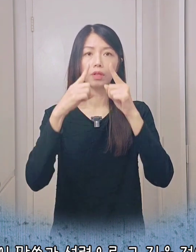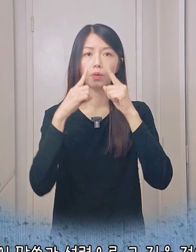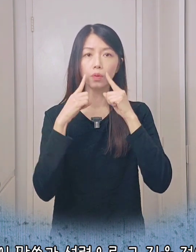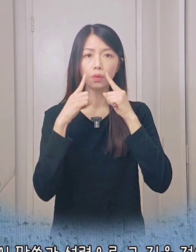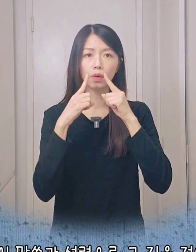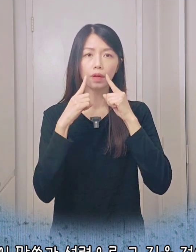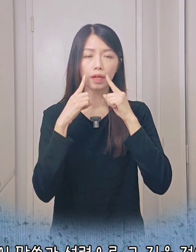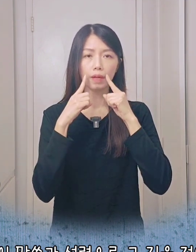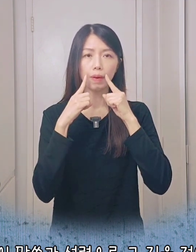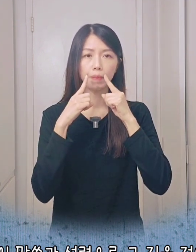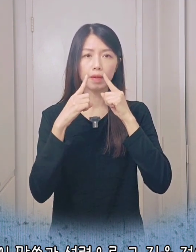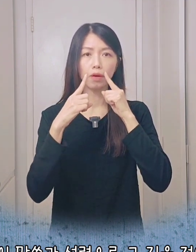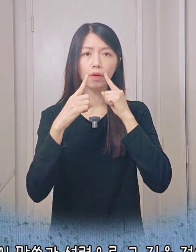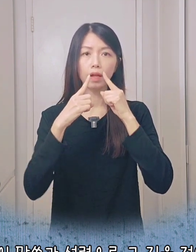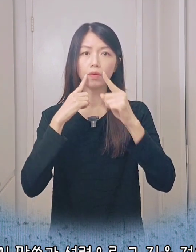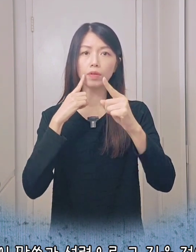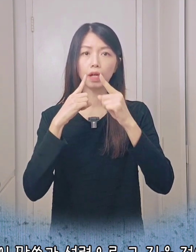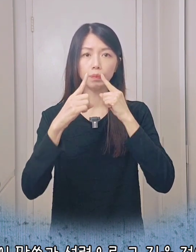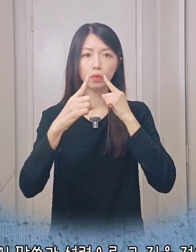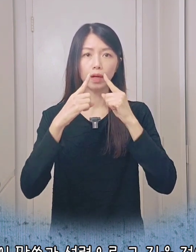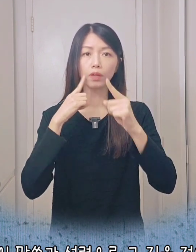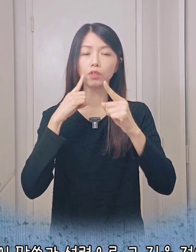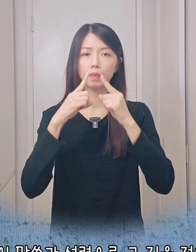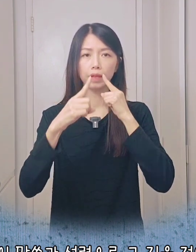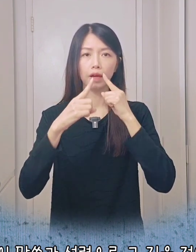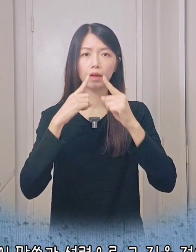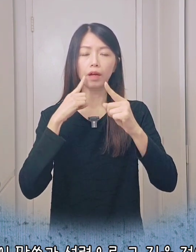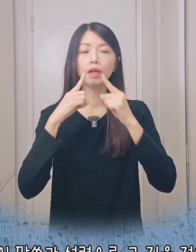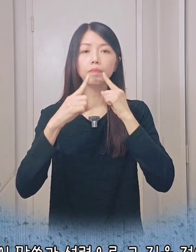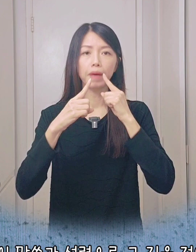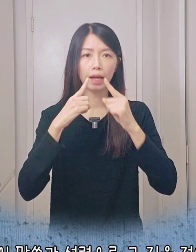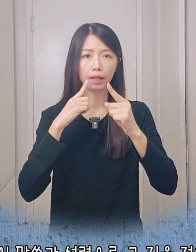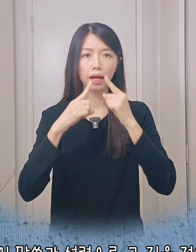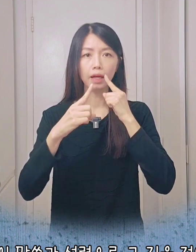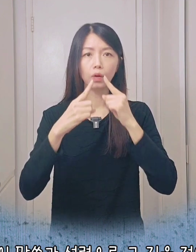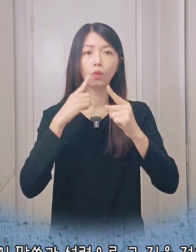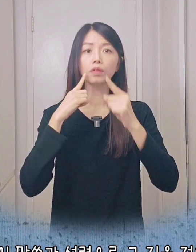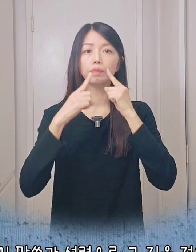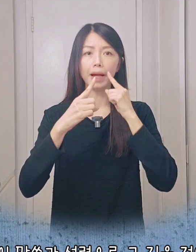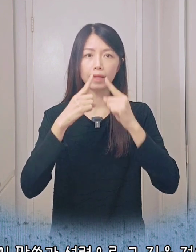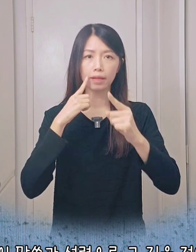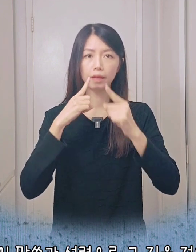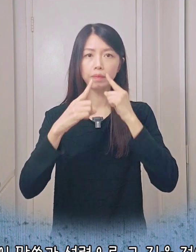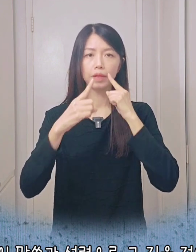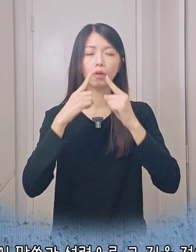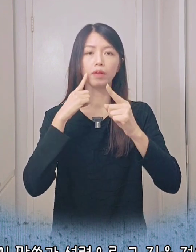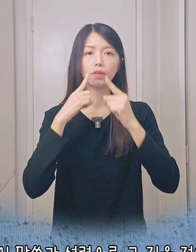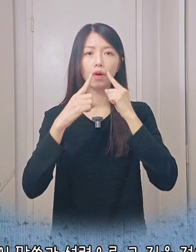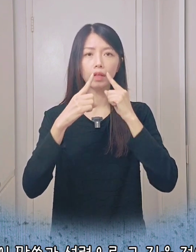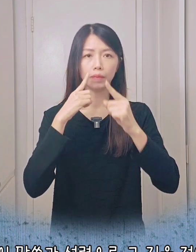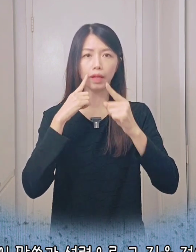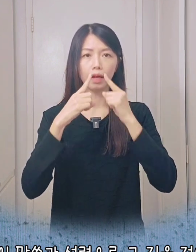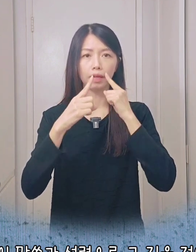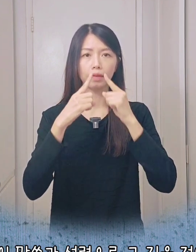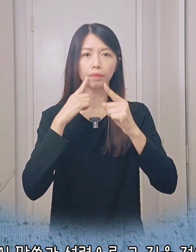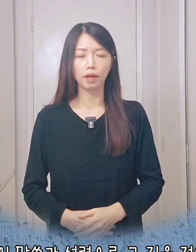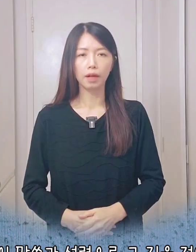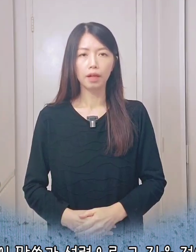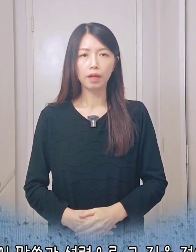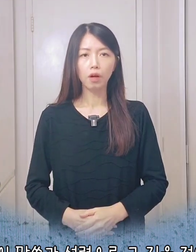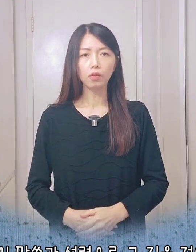마주보게 해주시고 입 앞에서 한 손씩 앞으로 나가주시면 돼요. 말하다 혹은 말씀 이런 뜻의 수어가